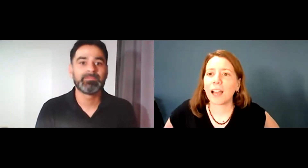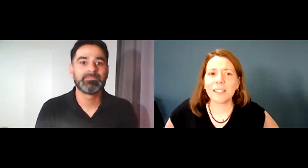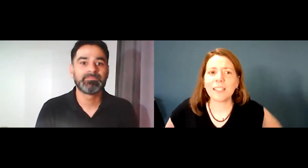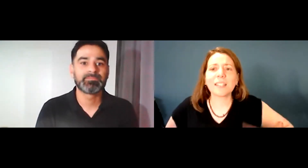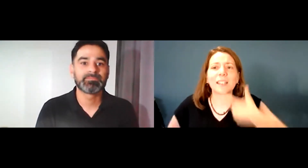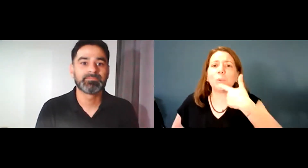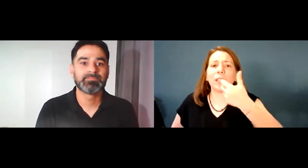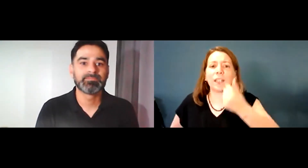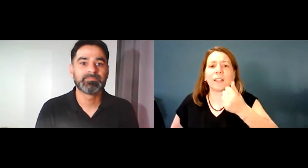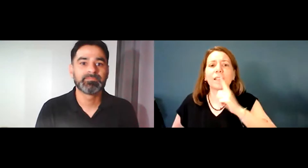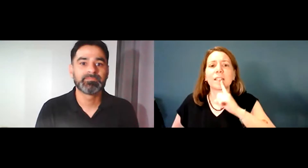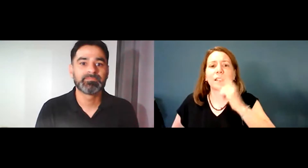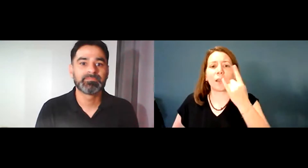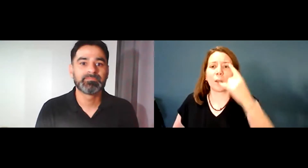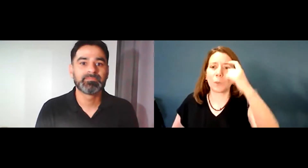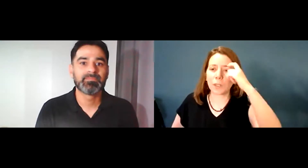Alicia Satué.